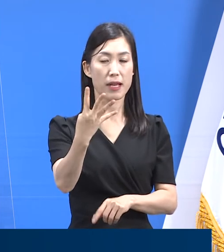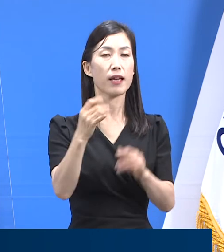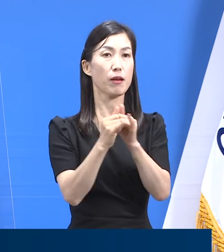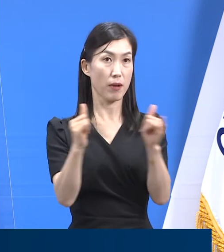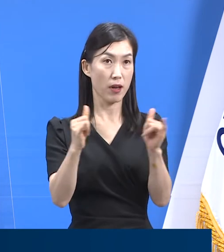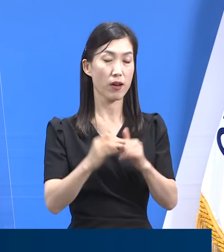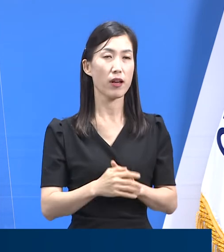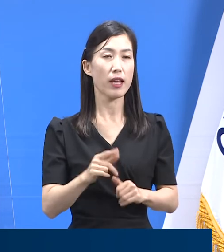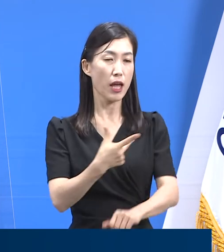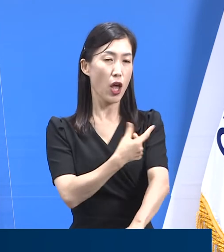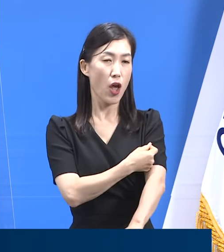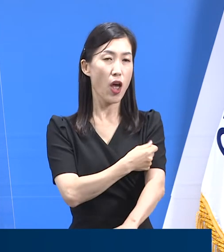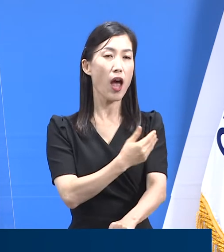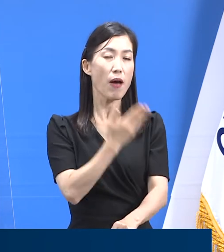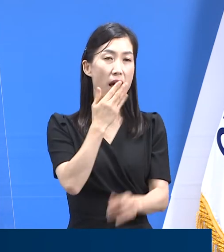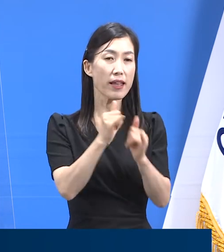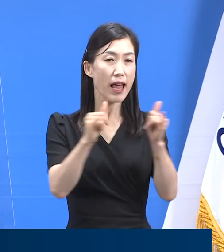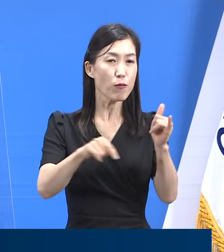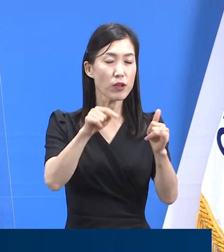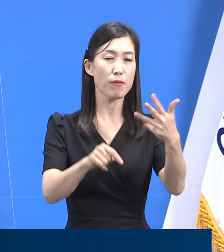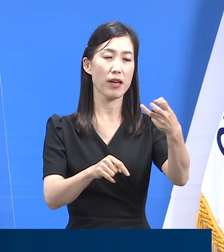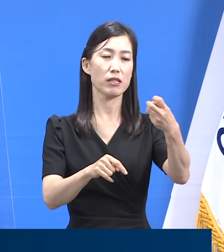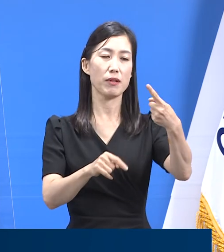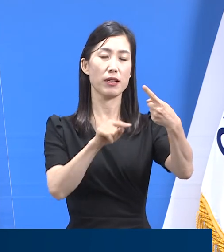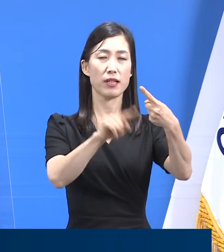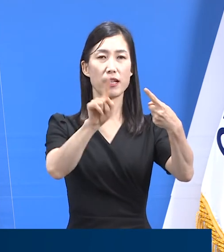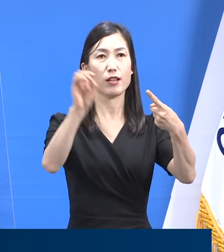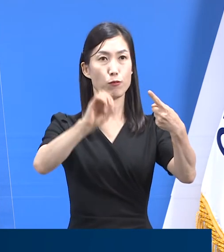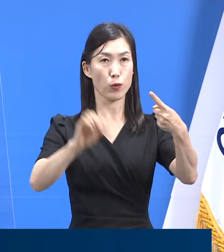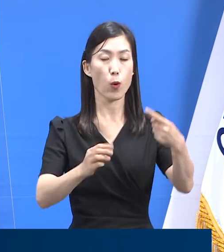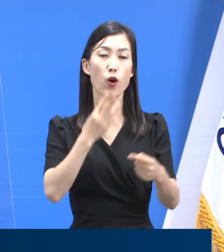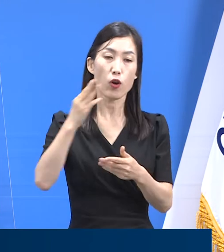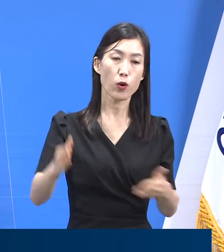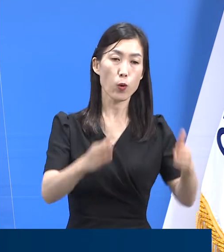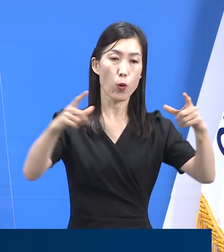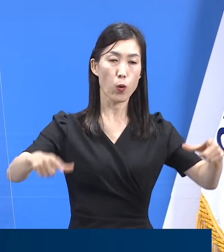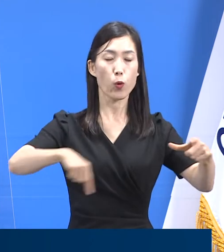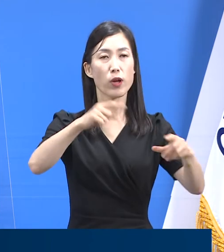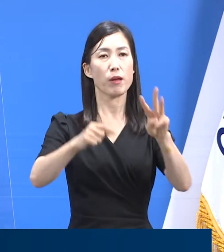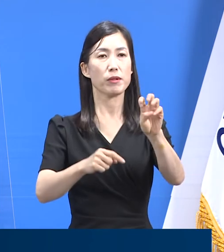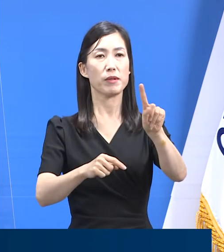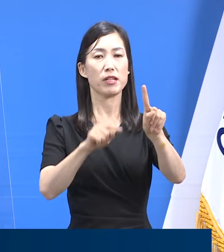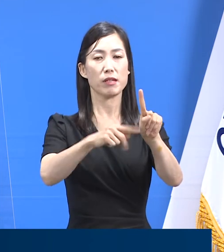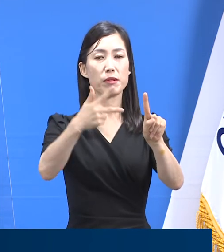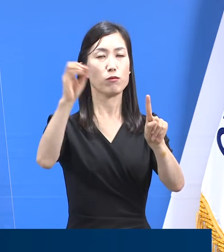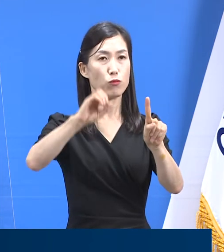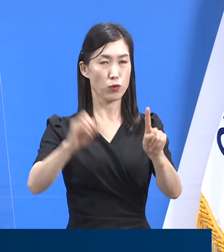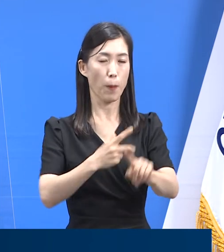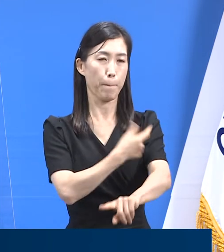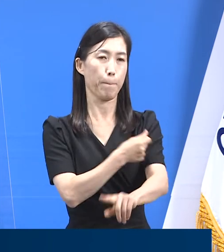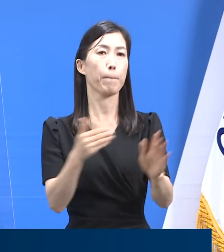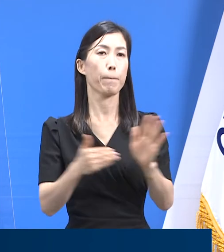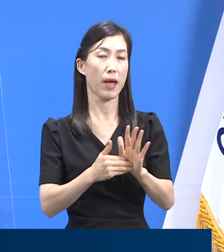7,434명으로 접종 대상자의 81.1%, 경기도 인구 대비 37.6%입니다.